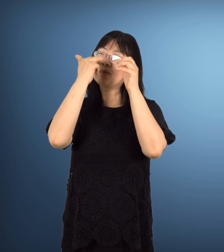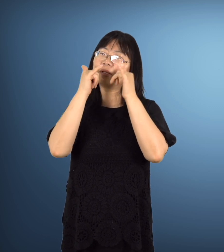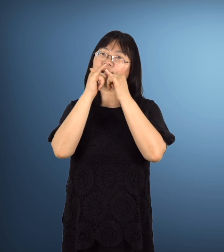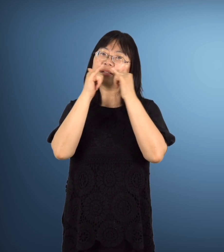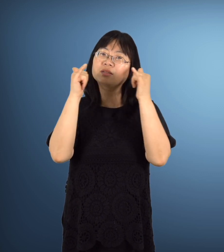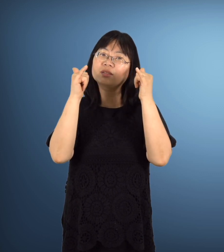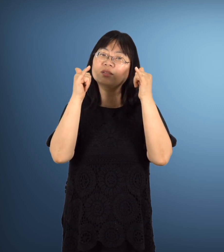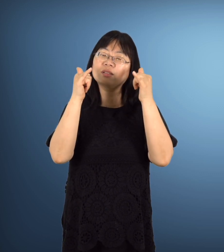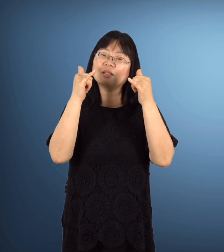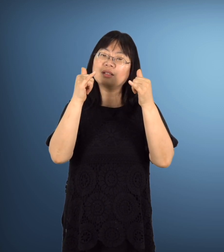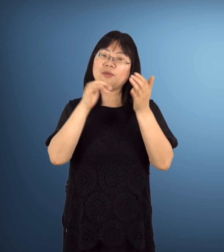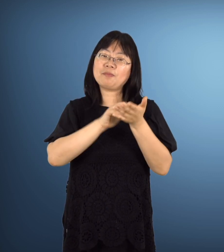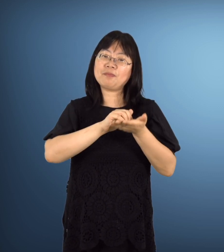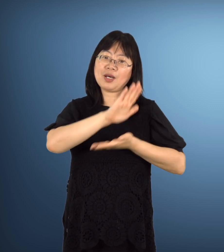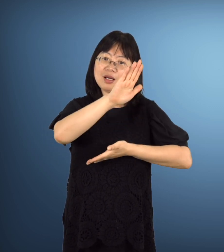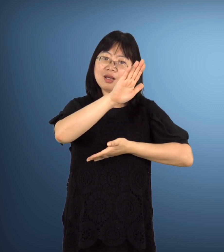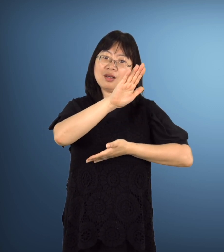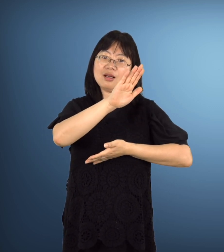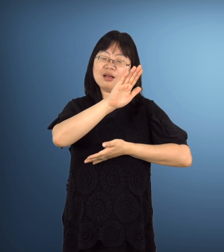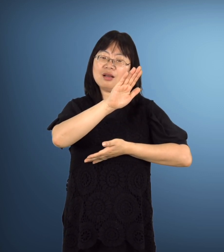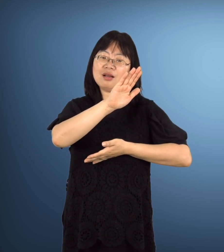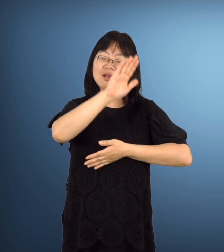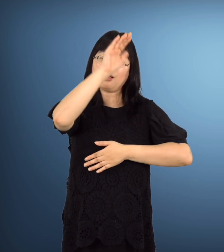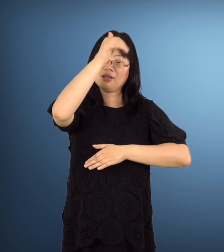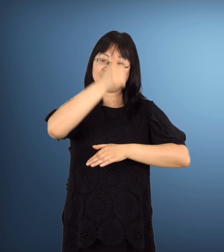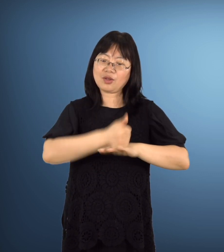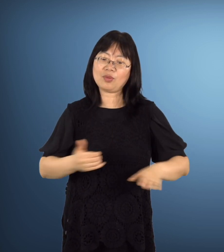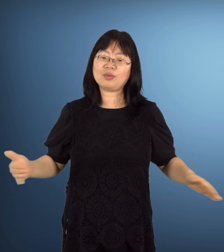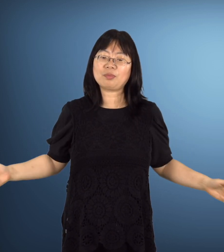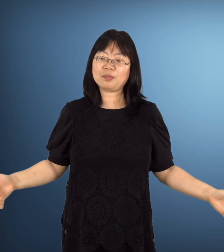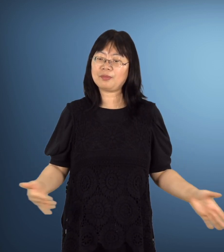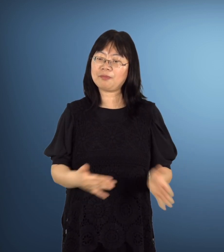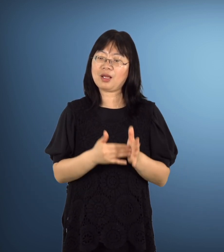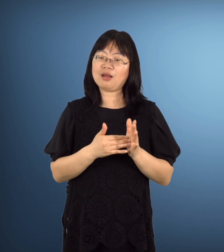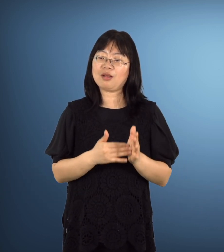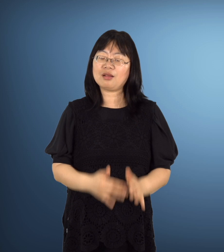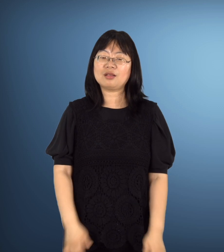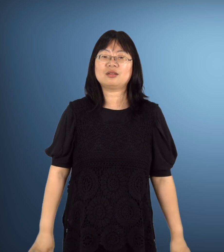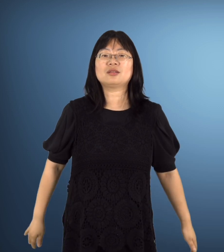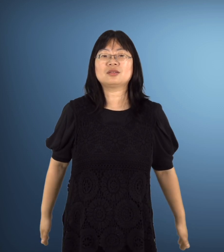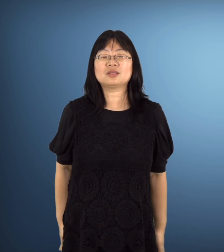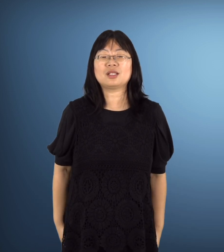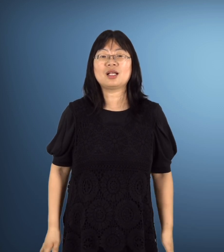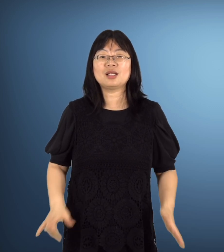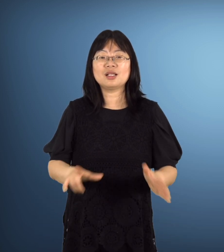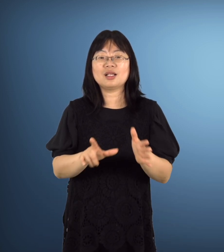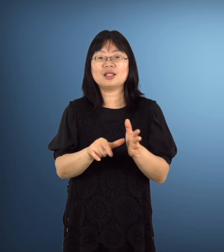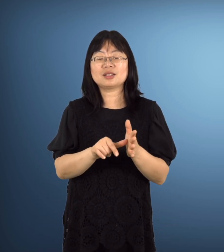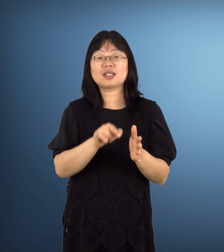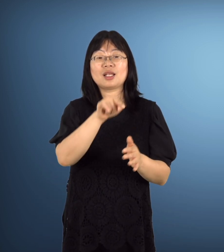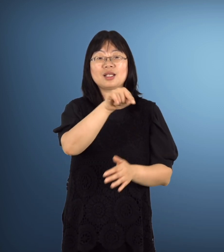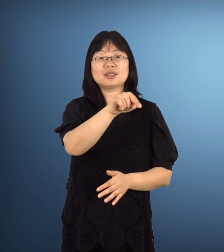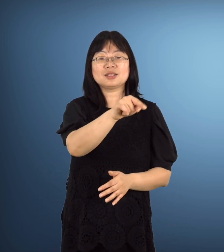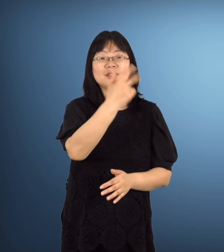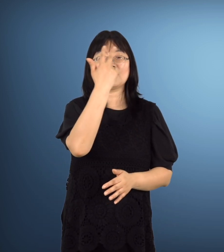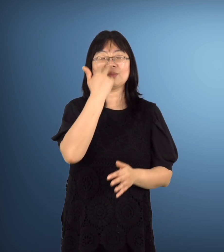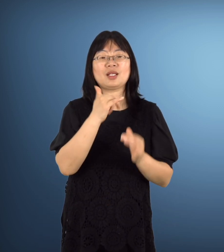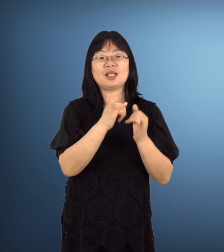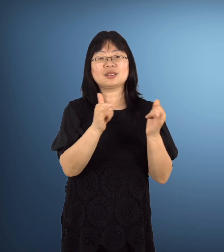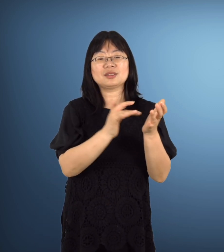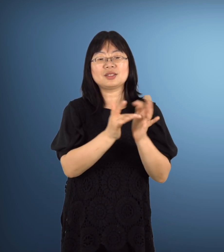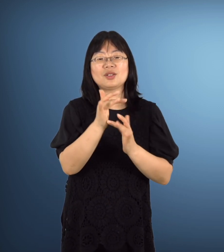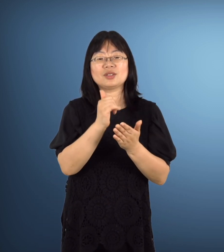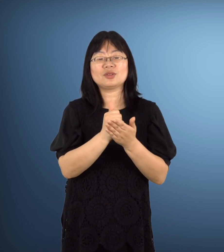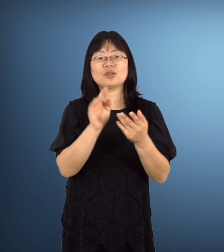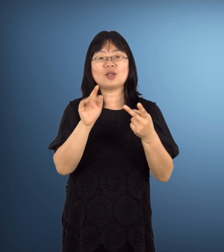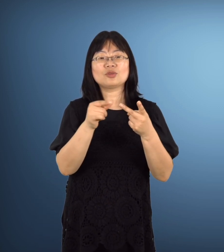맹인을 파문하는 것으로 결론을 끝냅니다. 그때 이 파문당한 맹인을